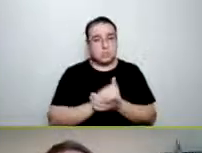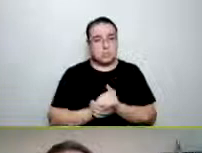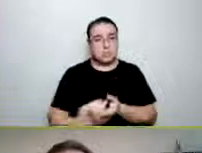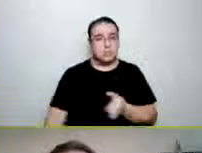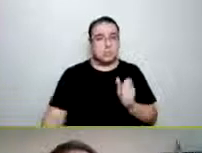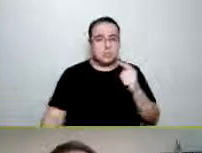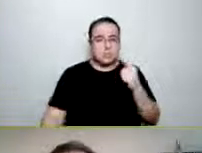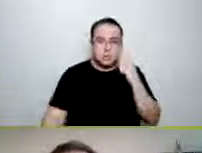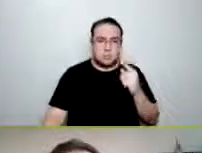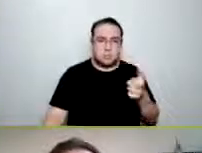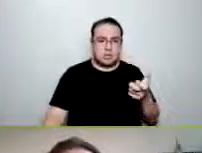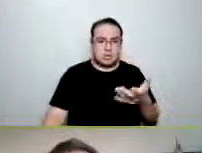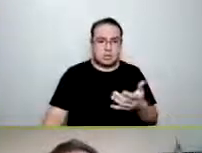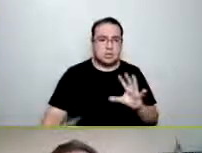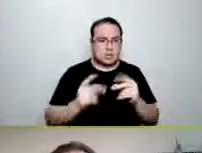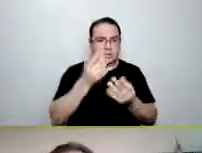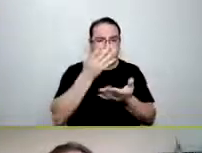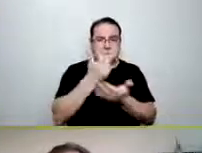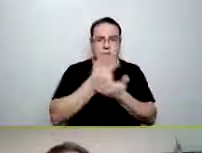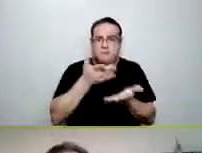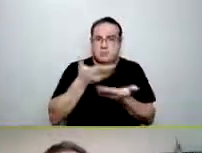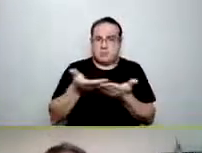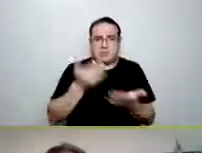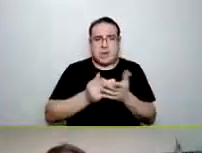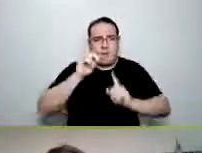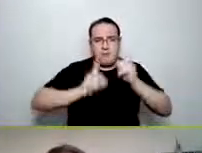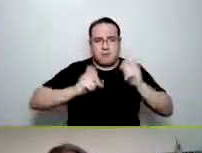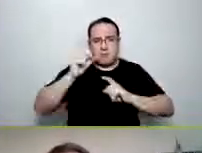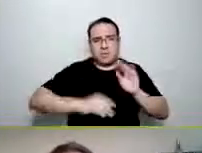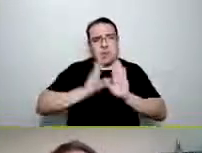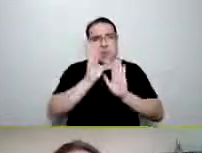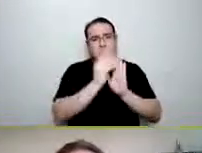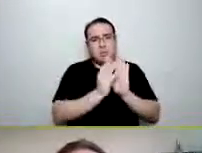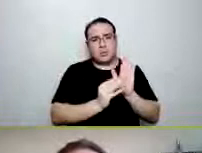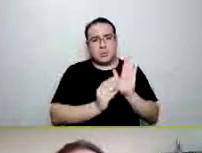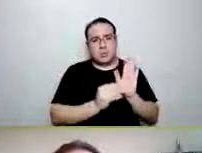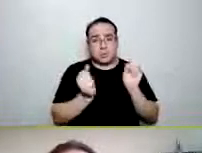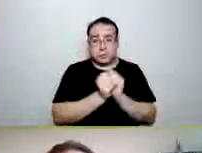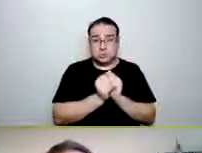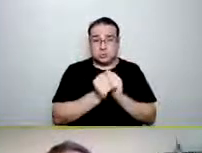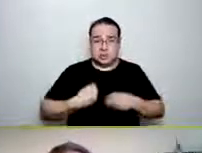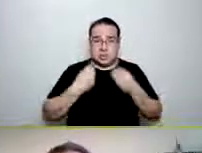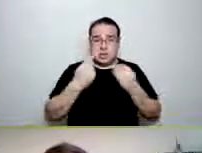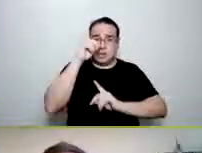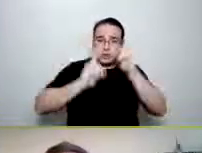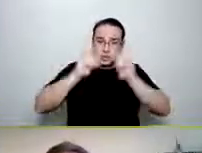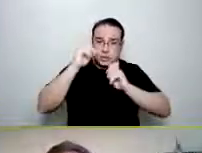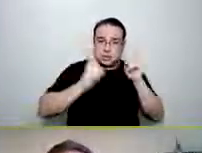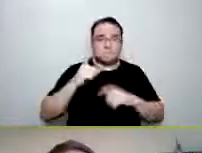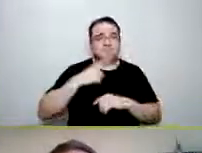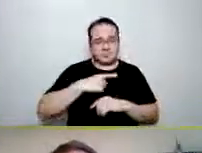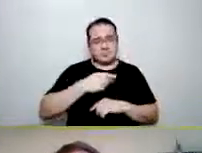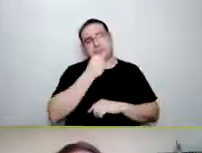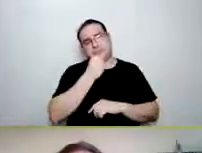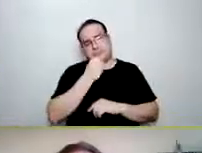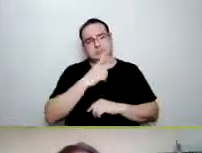lamentavelmente, só em áudio. Eu perdi todos os gestos que ele faz e muito conteúdo se transporta pelos gestos. Tem, claro,